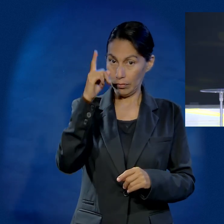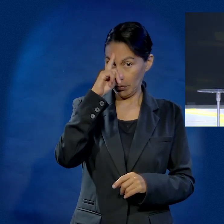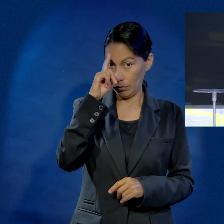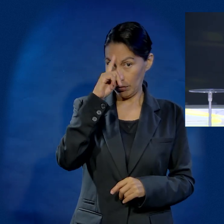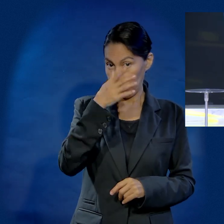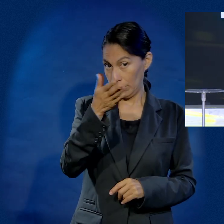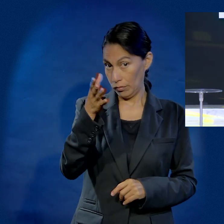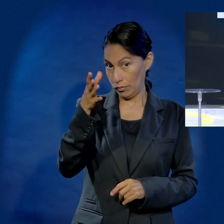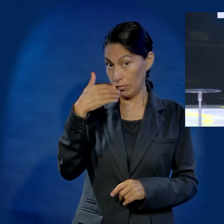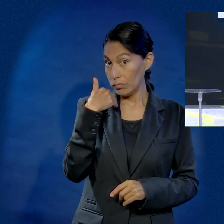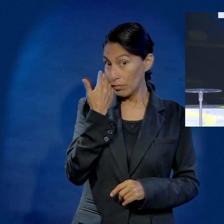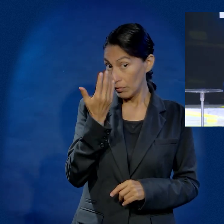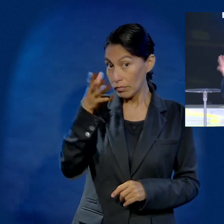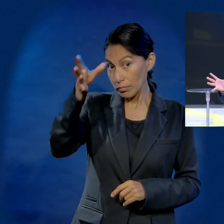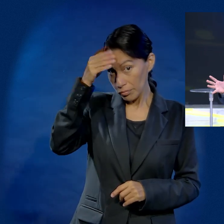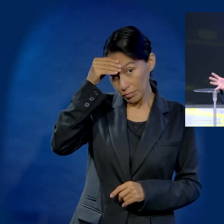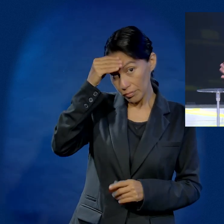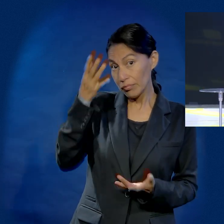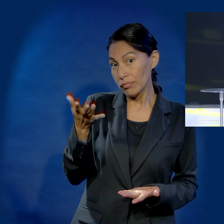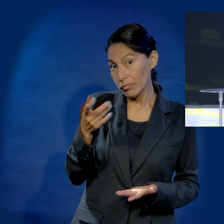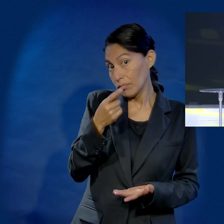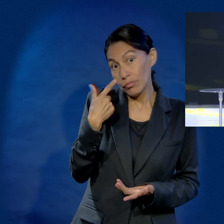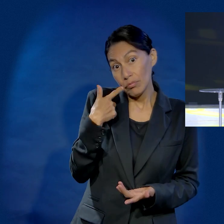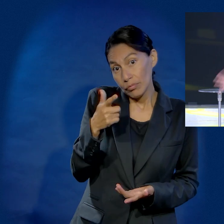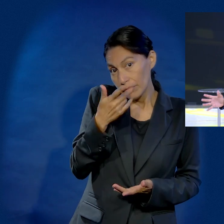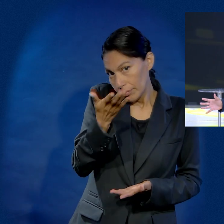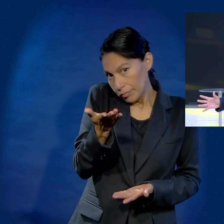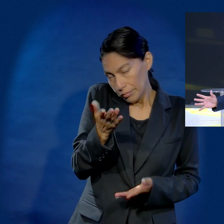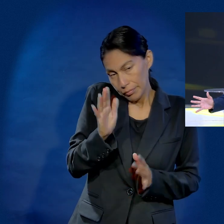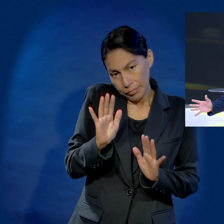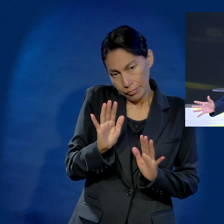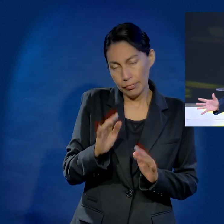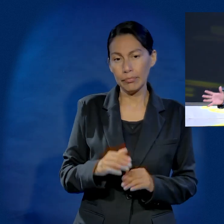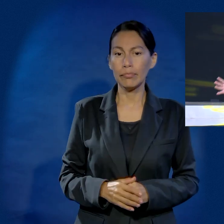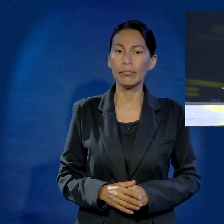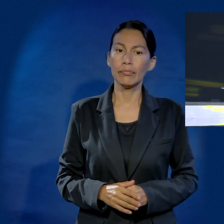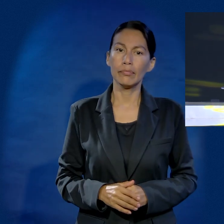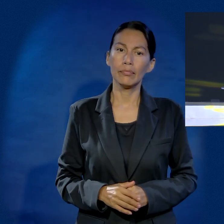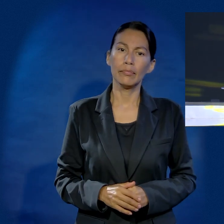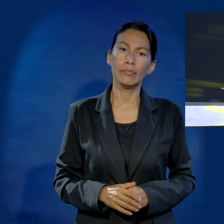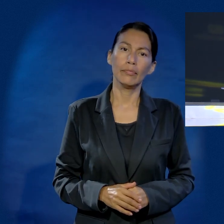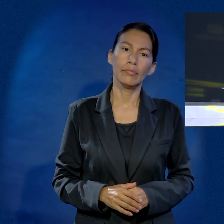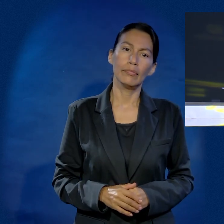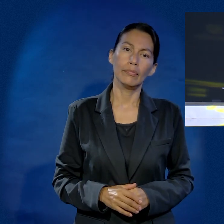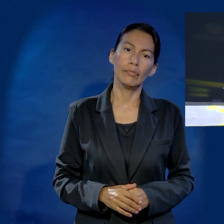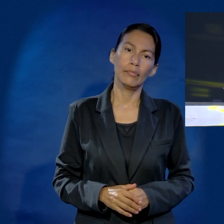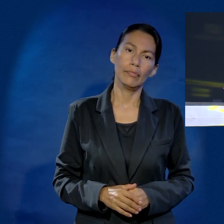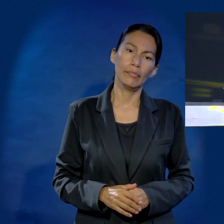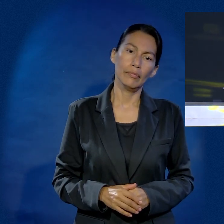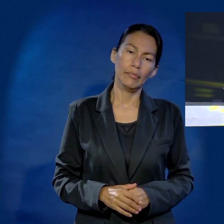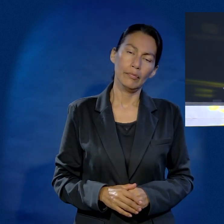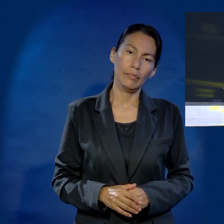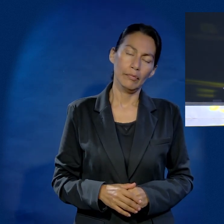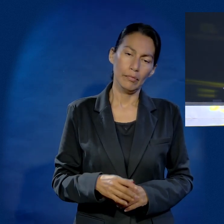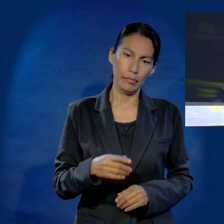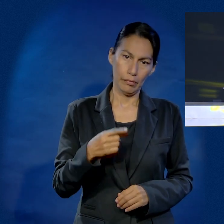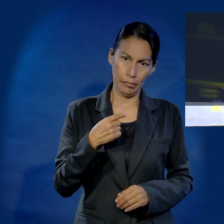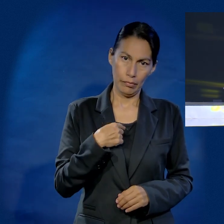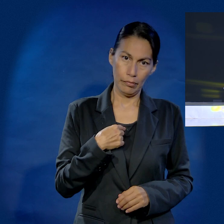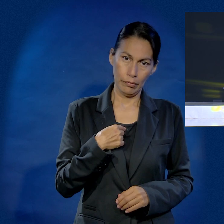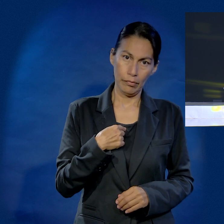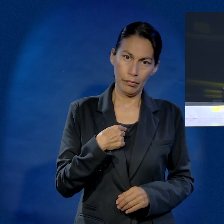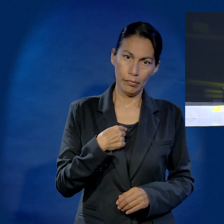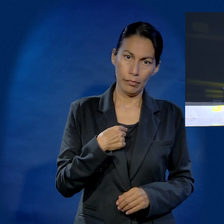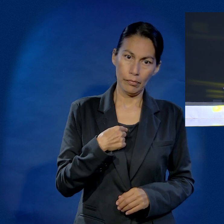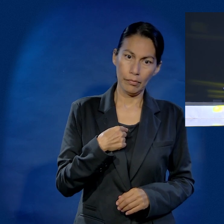Tómelo, si usted está de acuerdo, bien, y si no, pues también. Pero les voy a decir esto, una de las cosas que